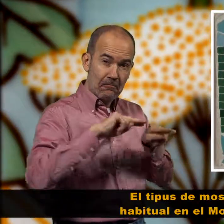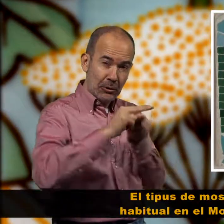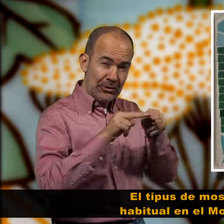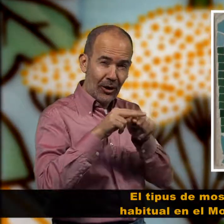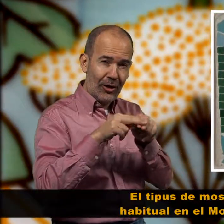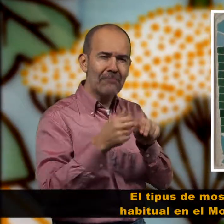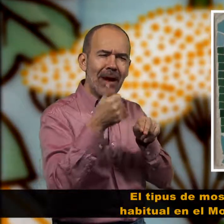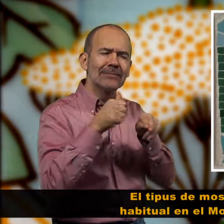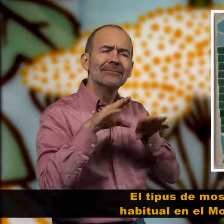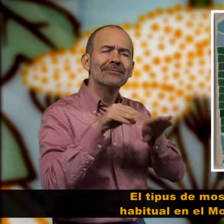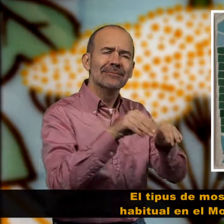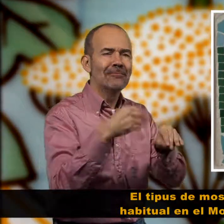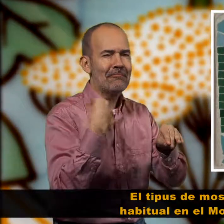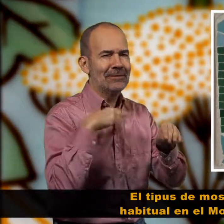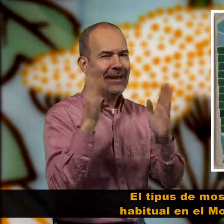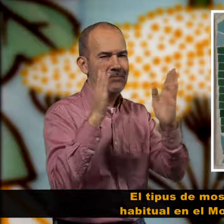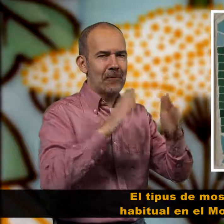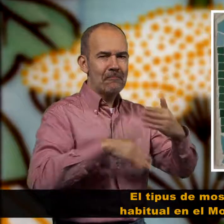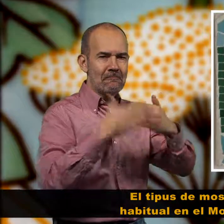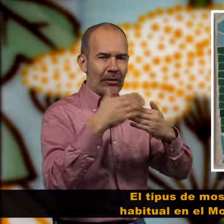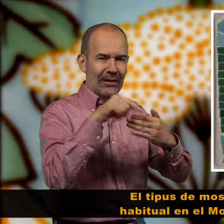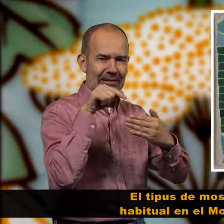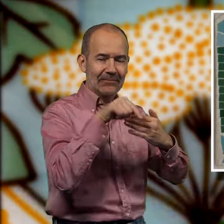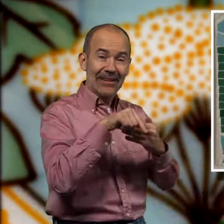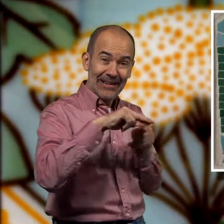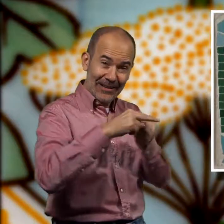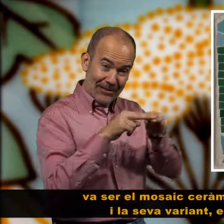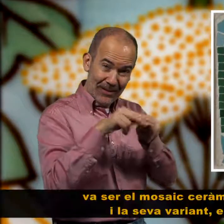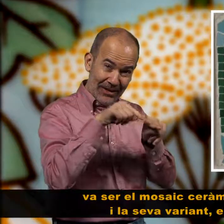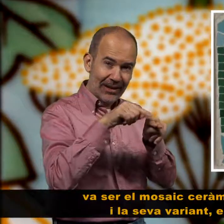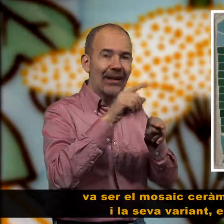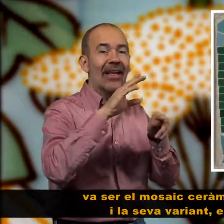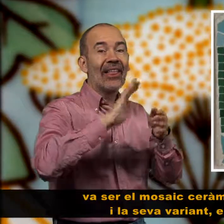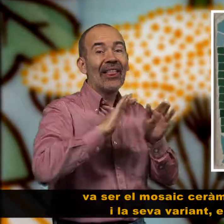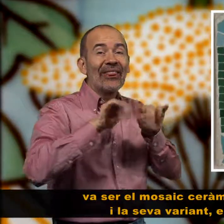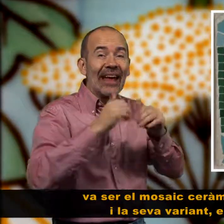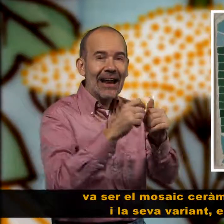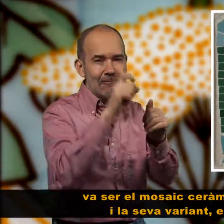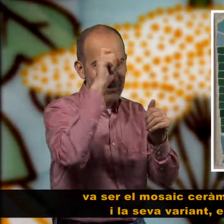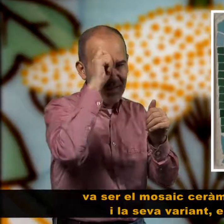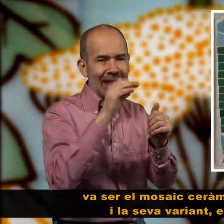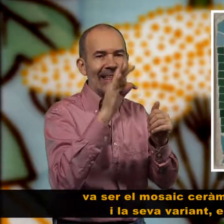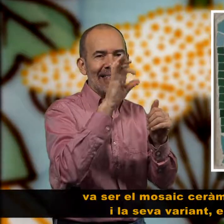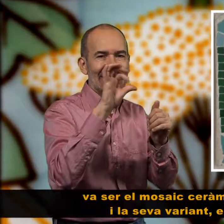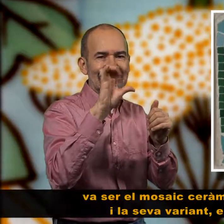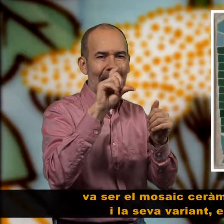El tipus de mosaic més habitual en el modernisme va ser el mosaic ceràmic de tessel·les i la seva variant,